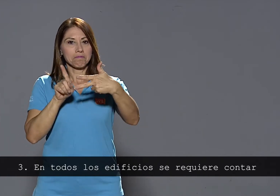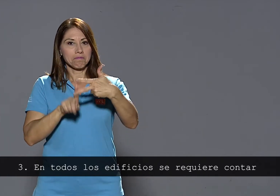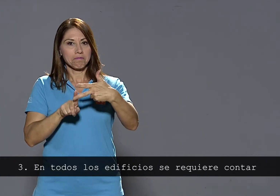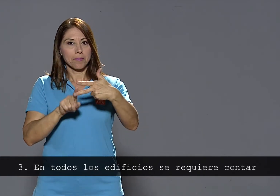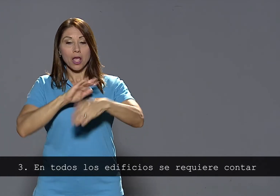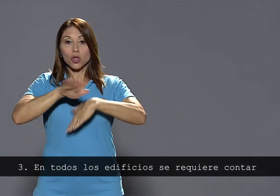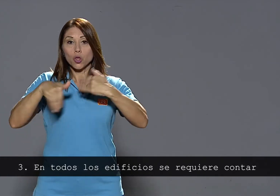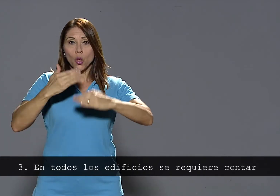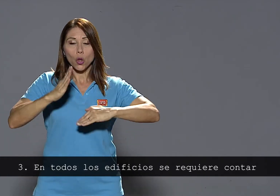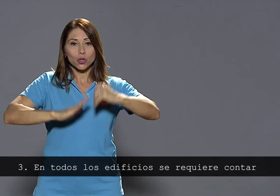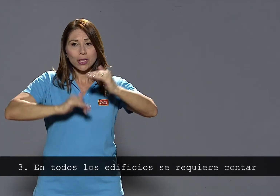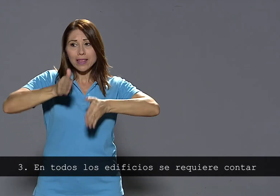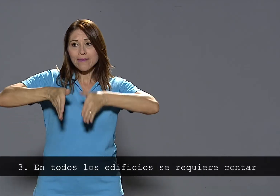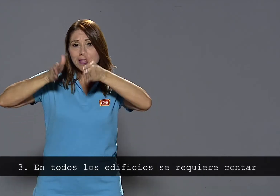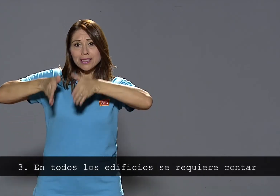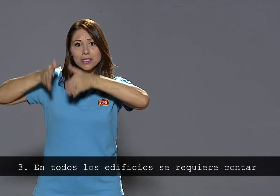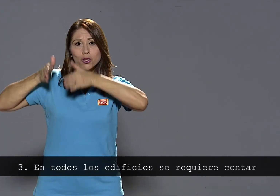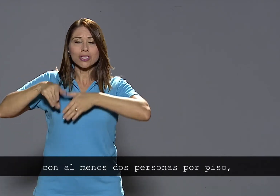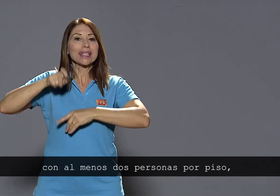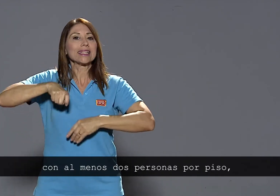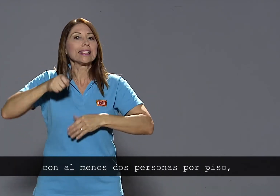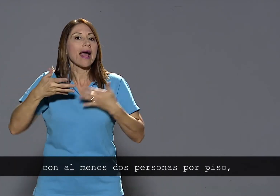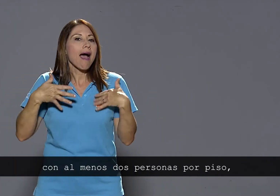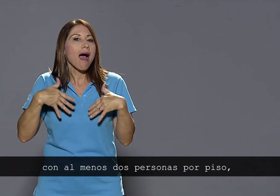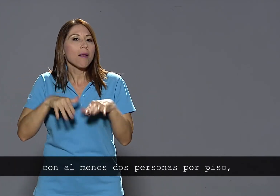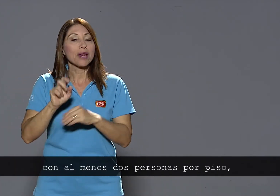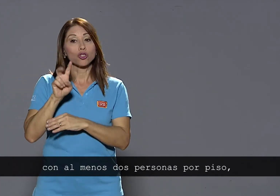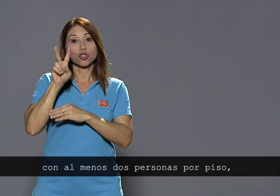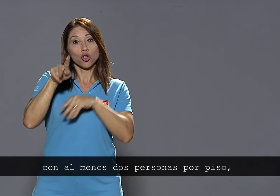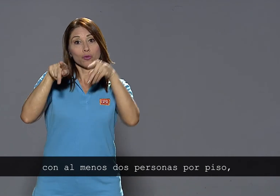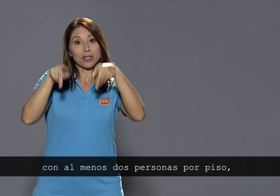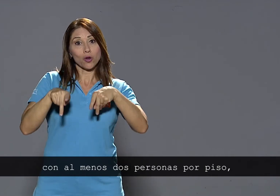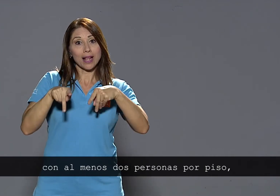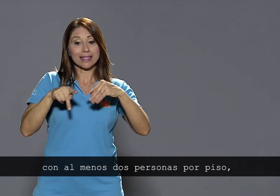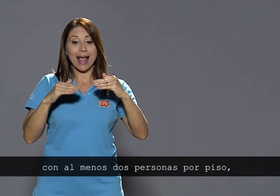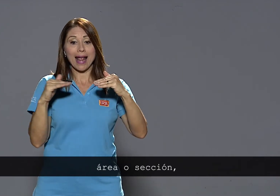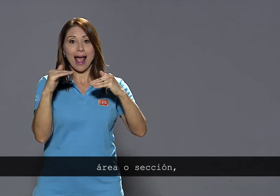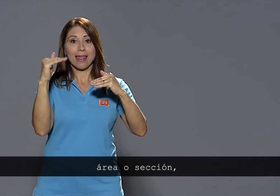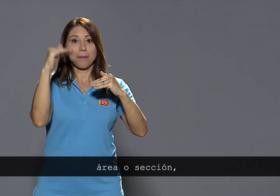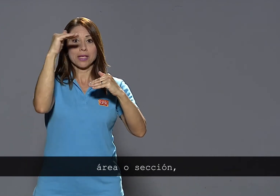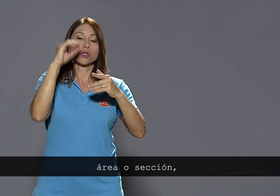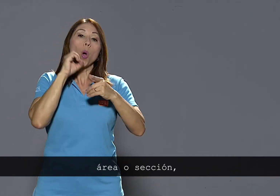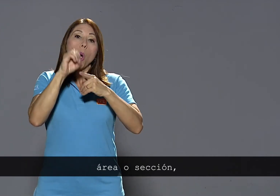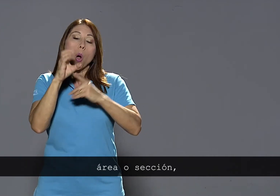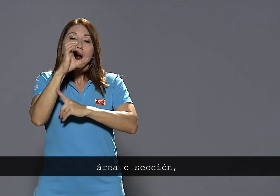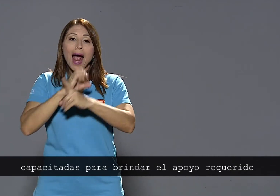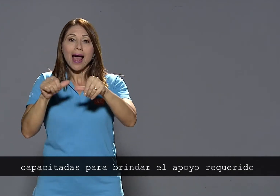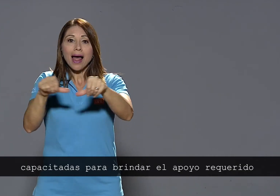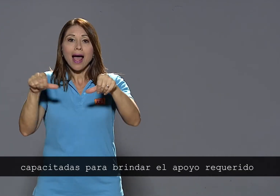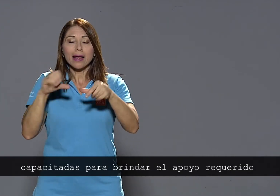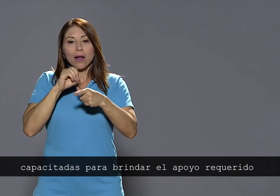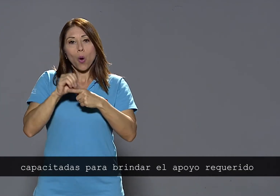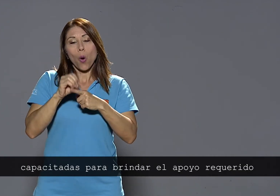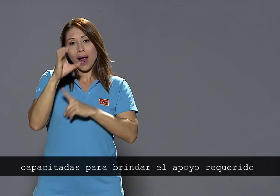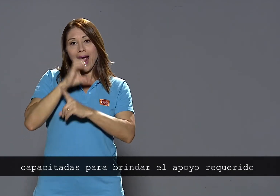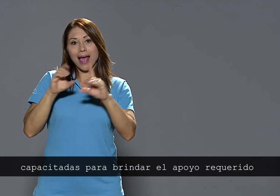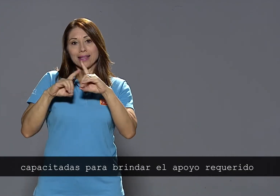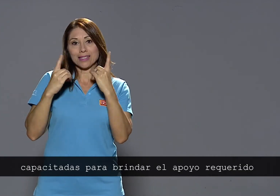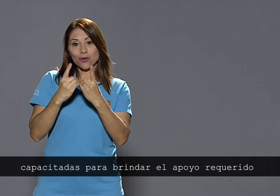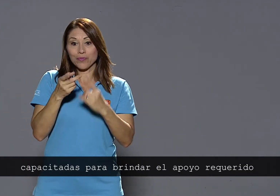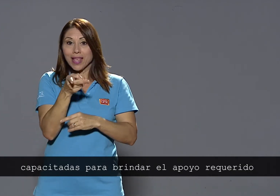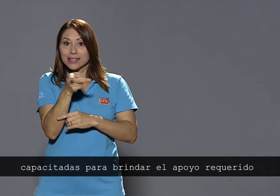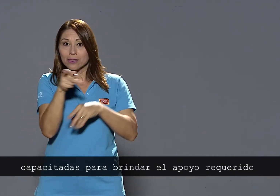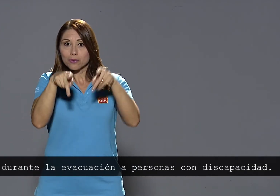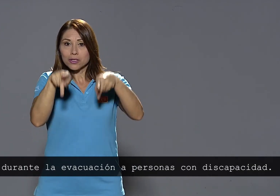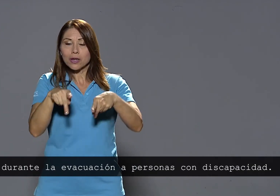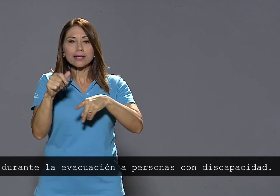3. En todos los edificios se requiere contar con al menos 2 personas por piso, área o sección capacitadas para brindar el